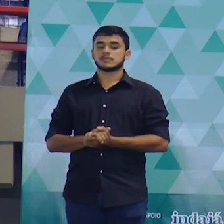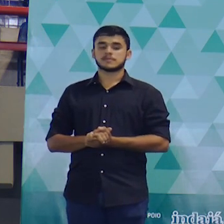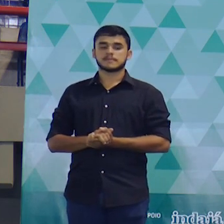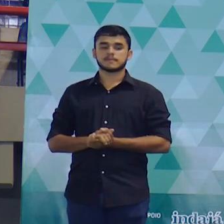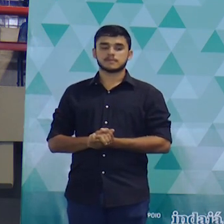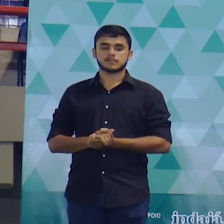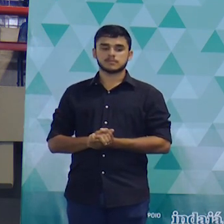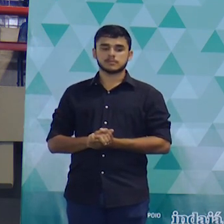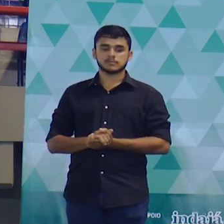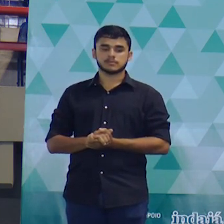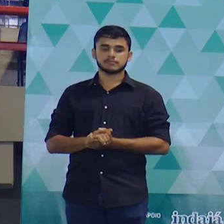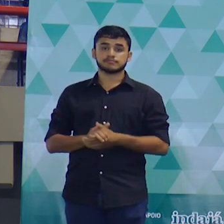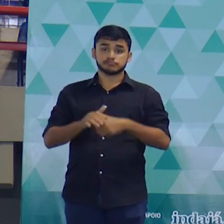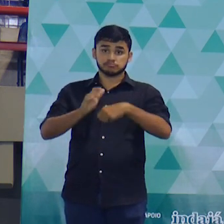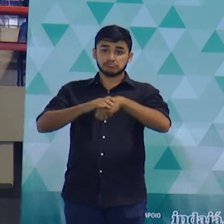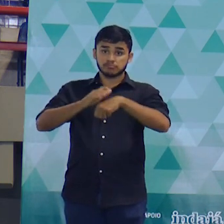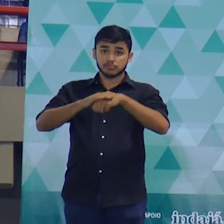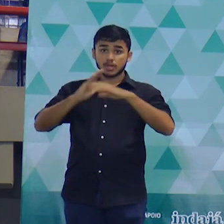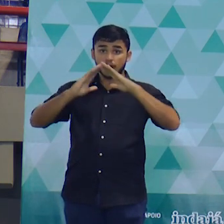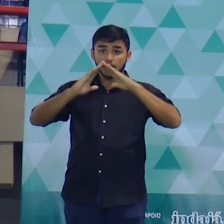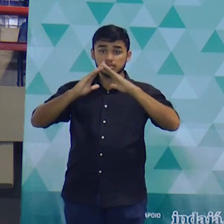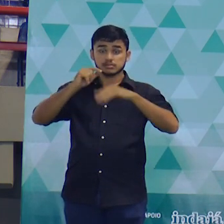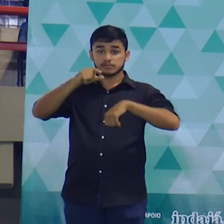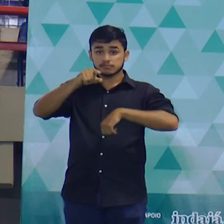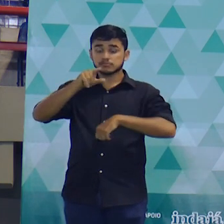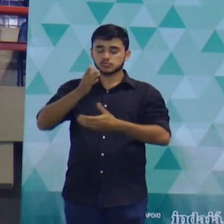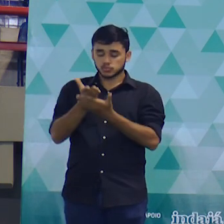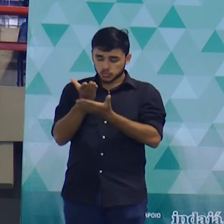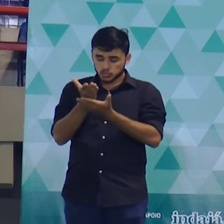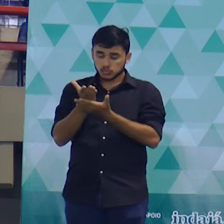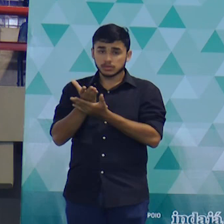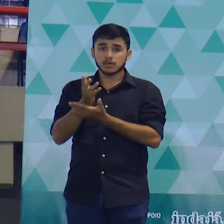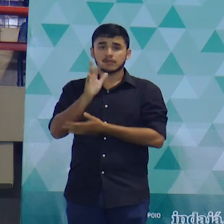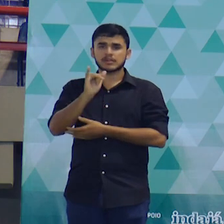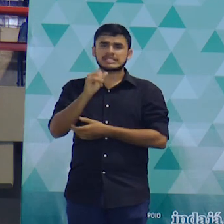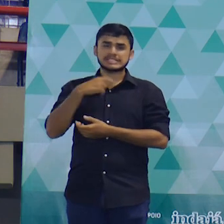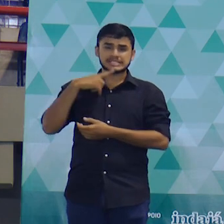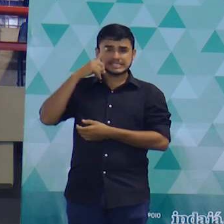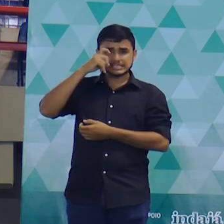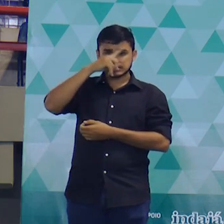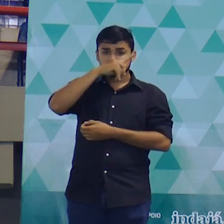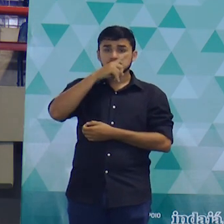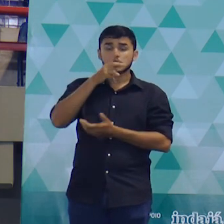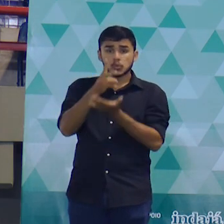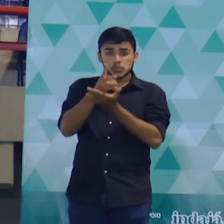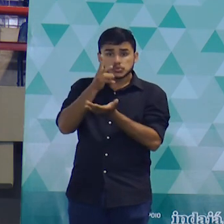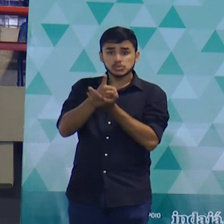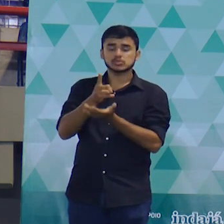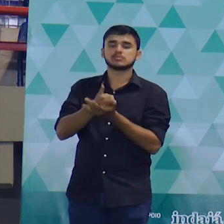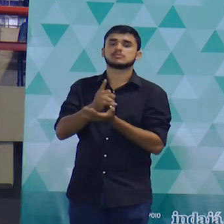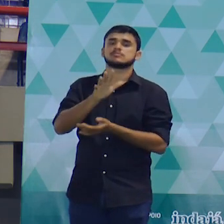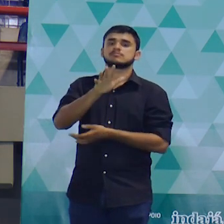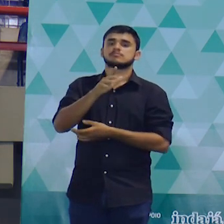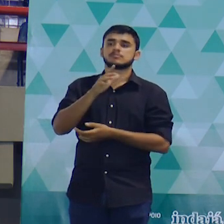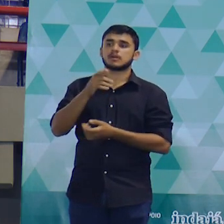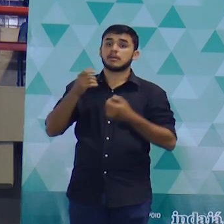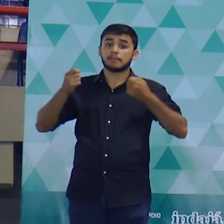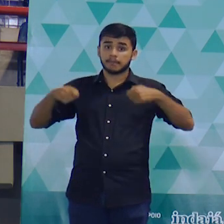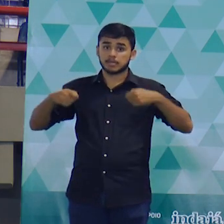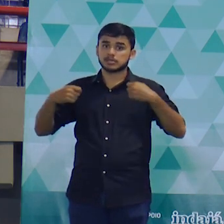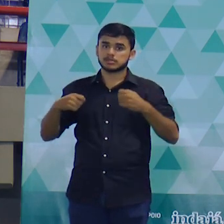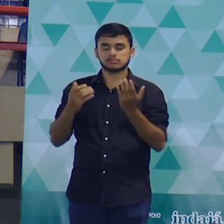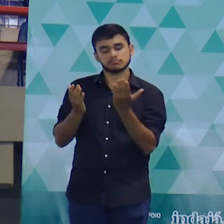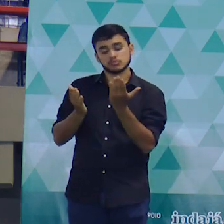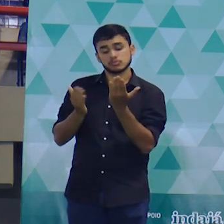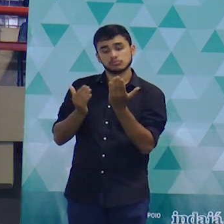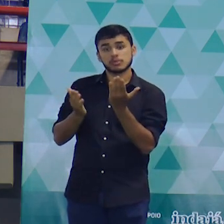Companheiros, quando vocês chegarem em casa e forem revisar essa matéria, se as suas dificuldades persistirem, vocês vão ter que voltar um pouquinho